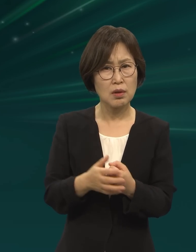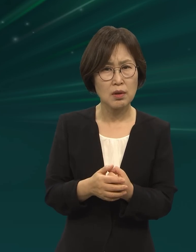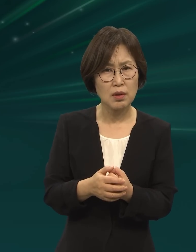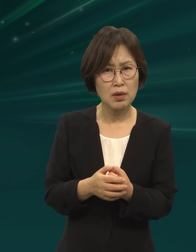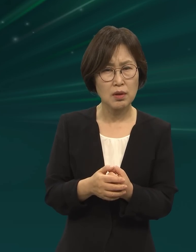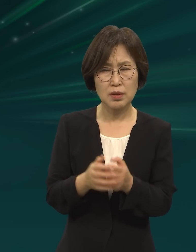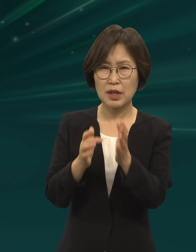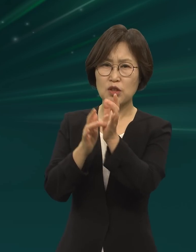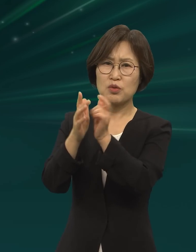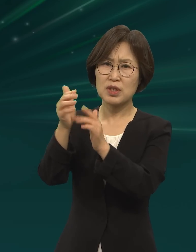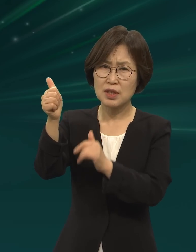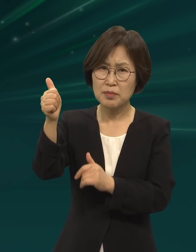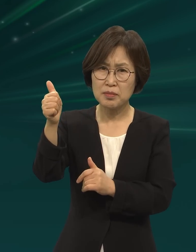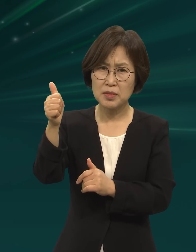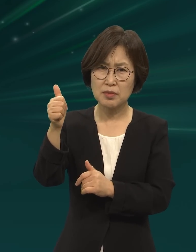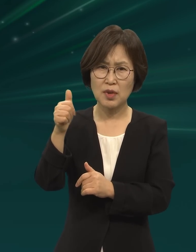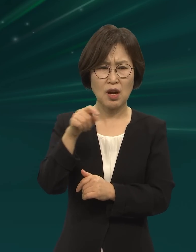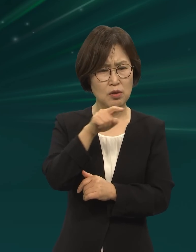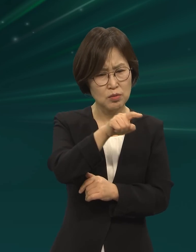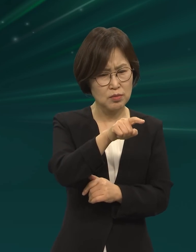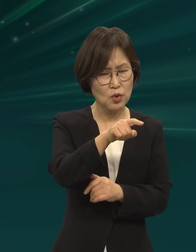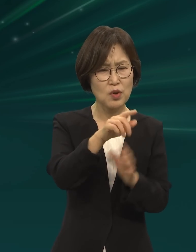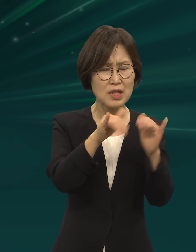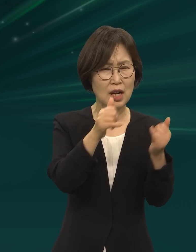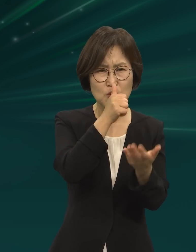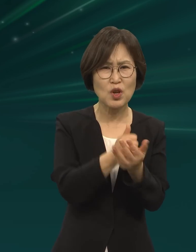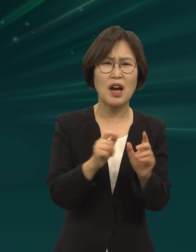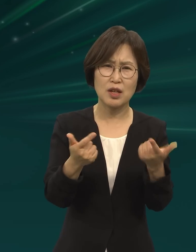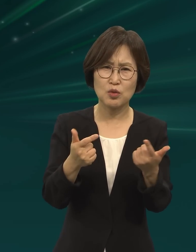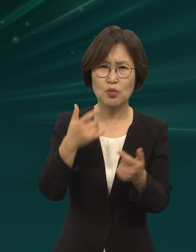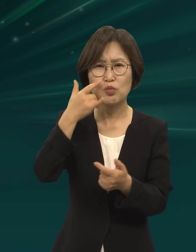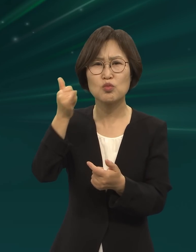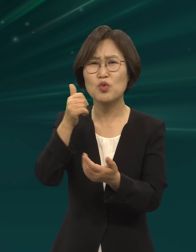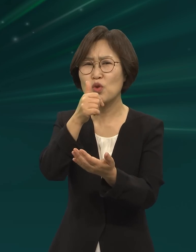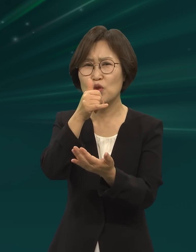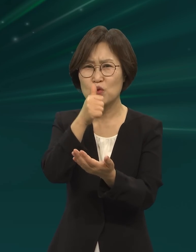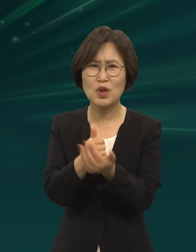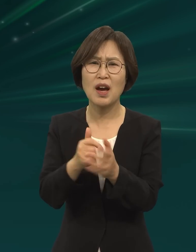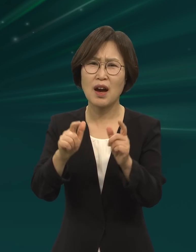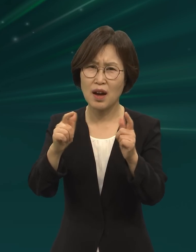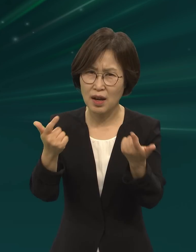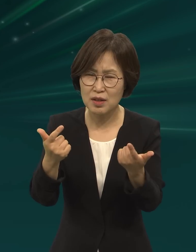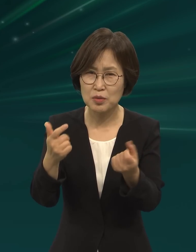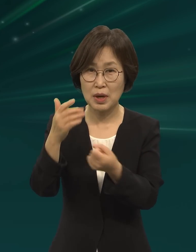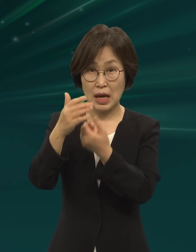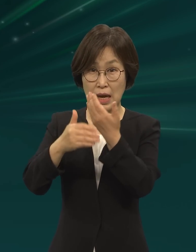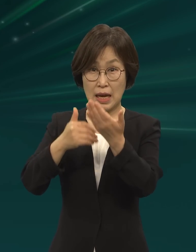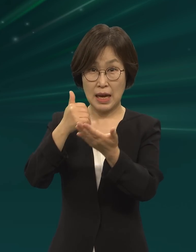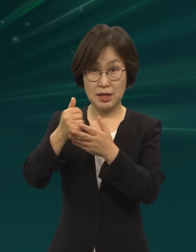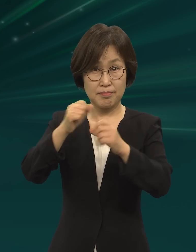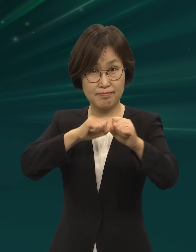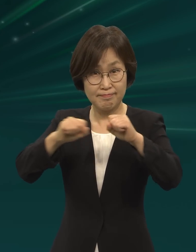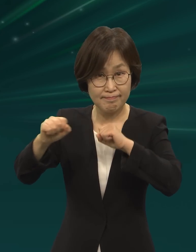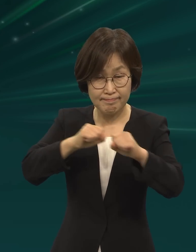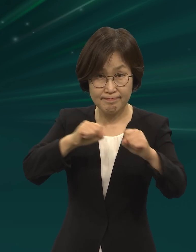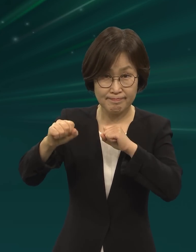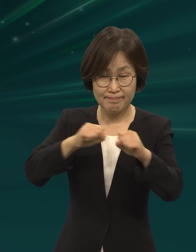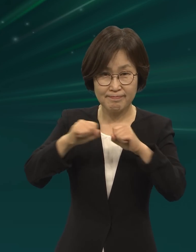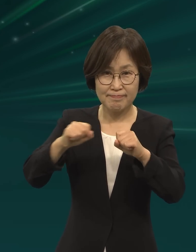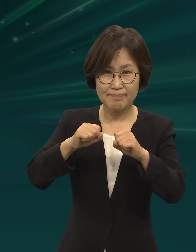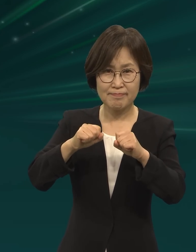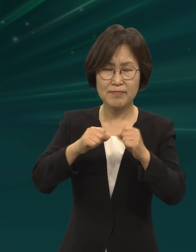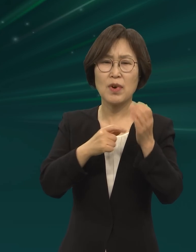그래서 예수님께서 이 사람도 죄지 않고 이 부모도 죄지 않는데 그러나 하나님께서 행하신 일을 나타나기를 위해